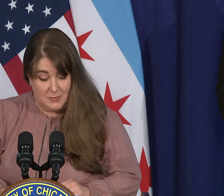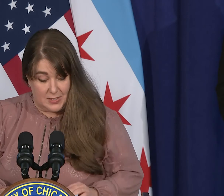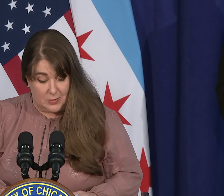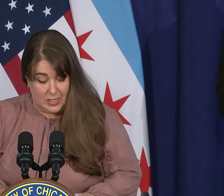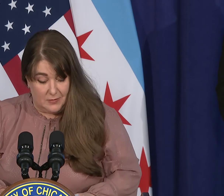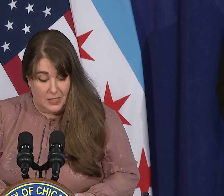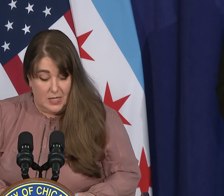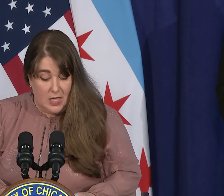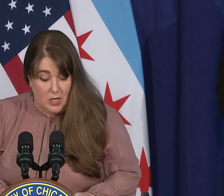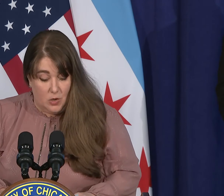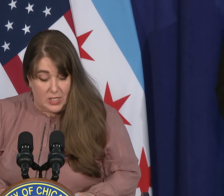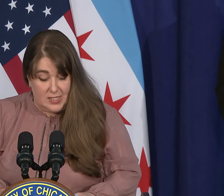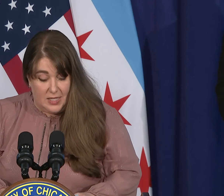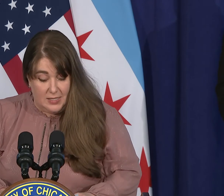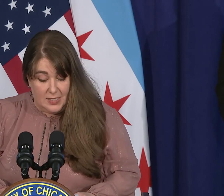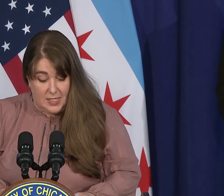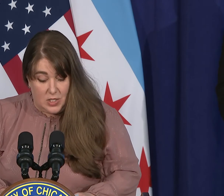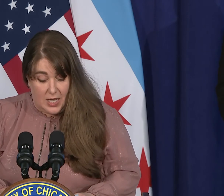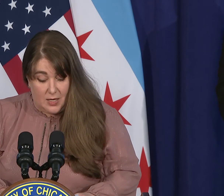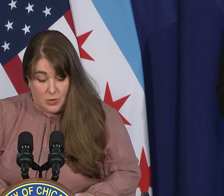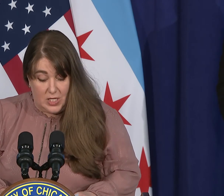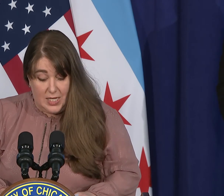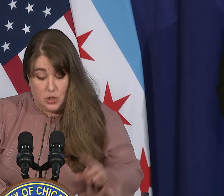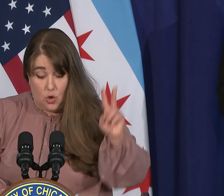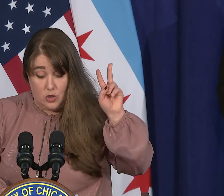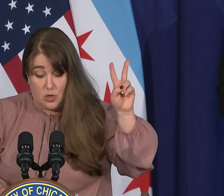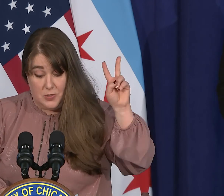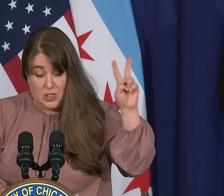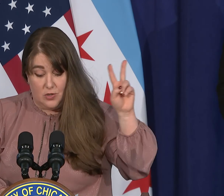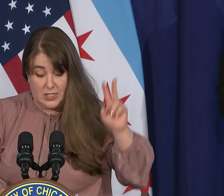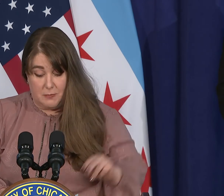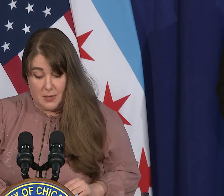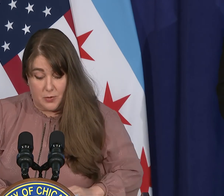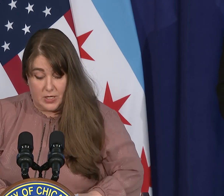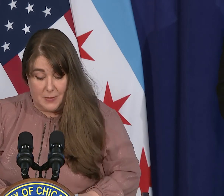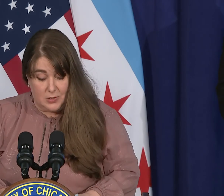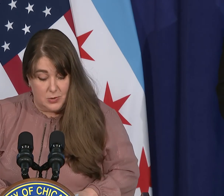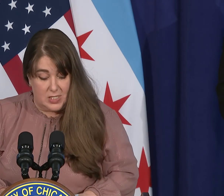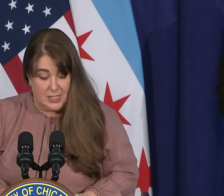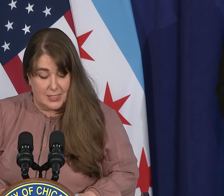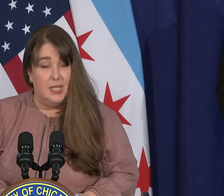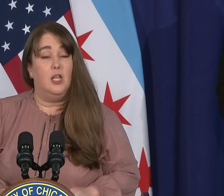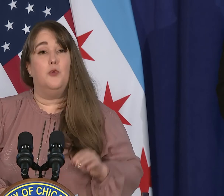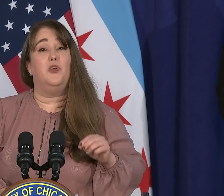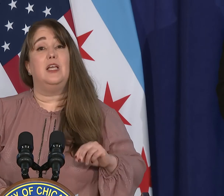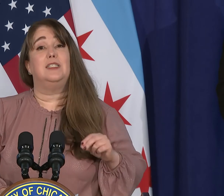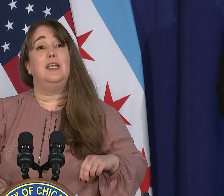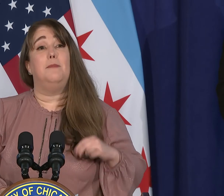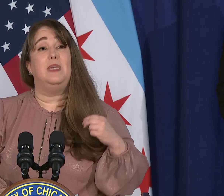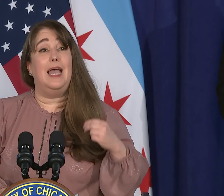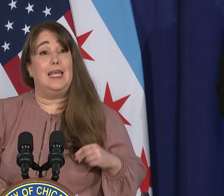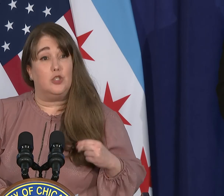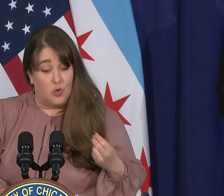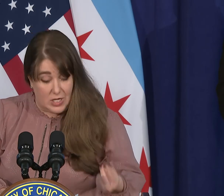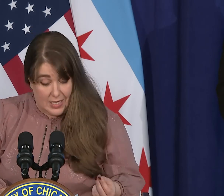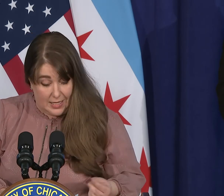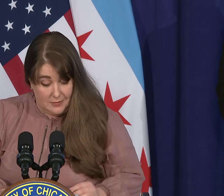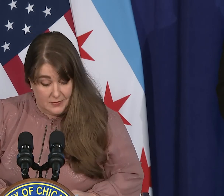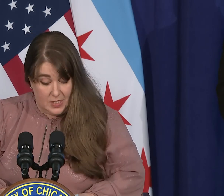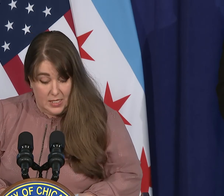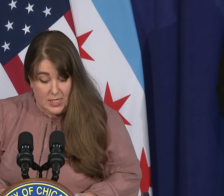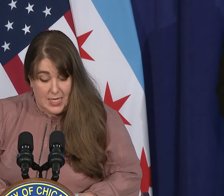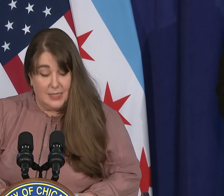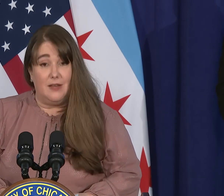ya les mencioné. Los residentes de Chicago tienen 2 opciones para programar sus citas. Lo pueden hacer vía